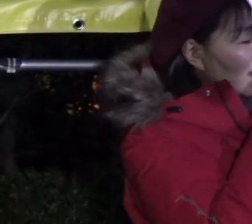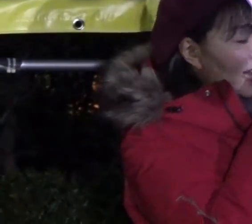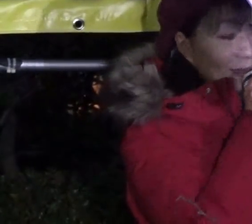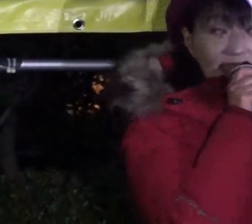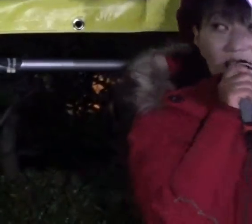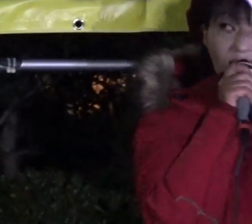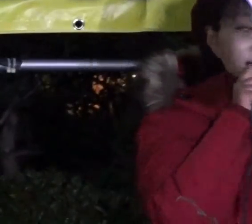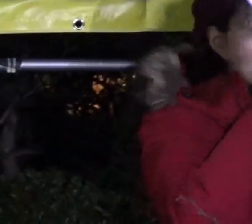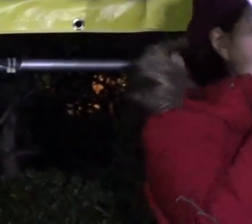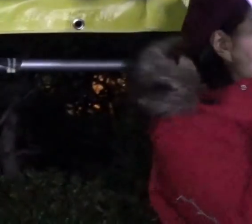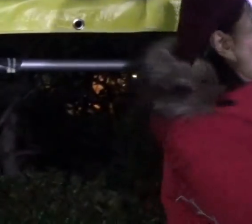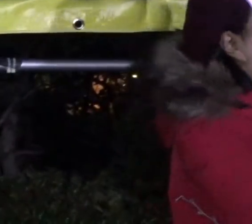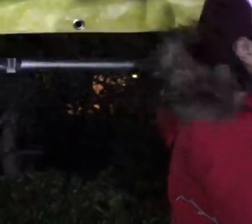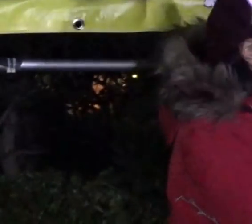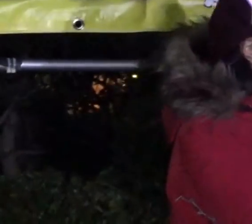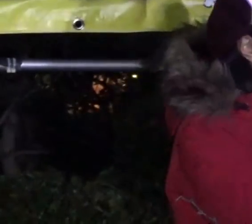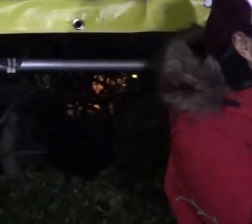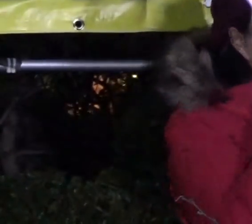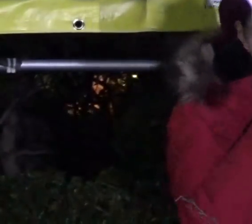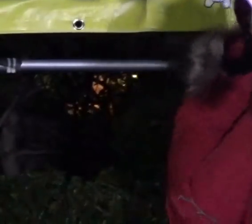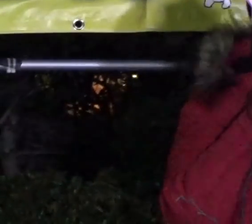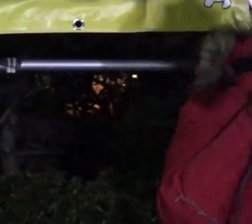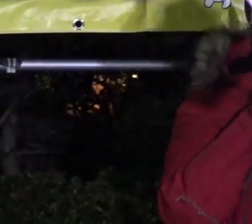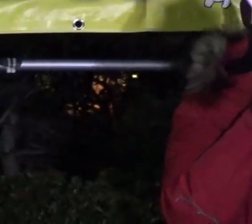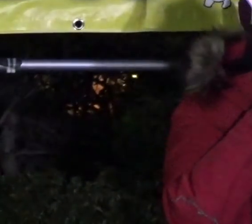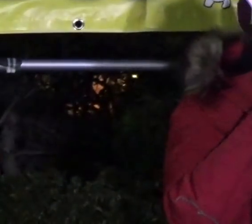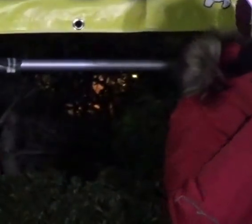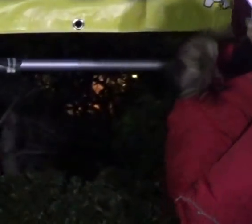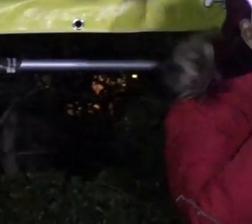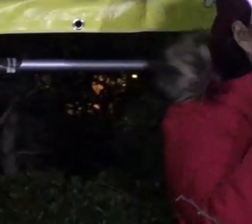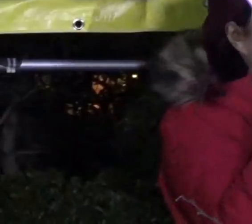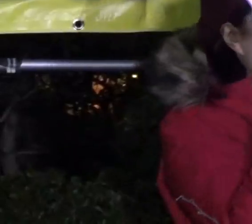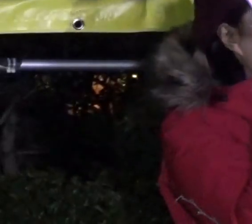授、篠原雅彦先生です。ありがとうございます。